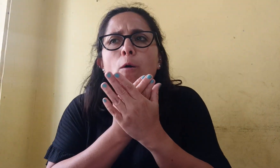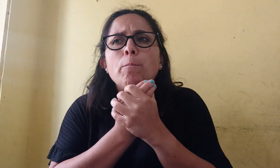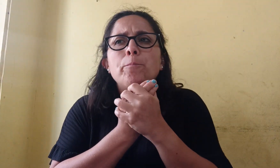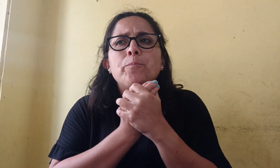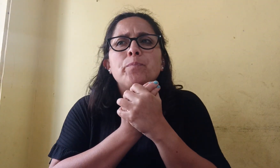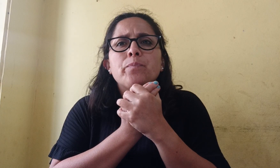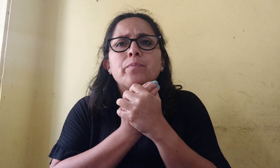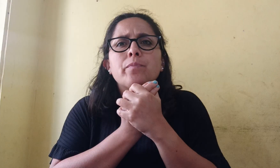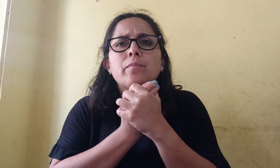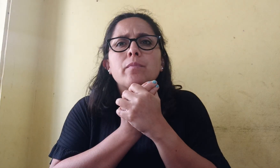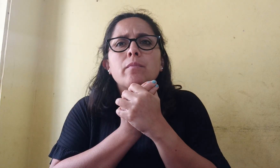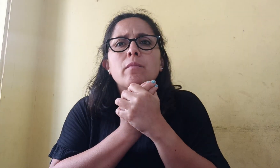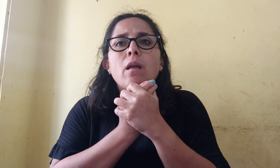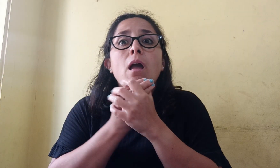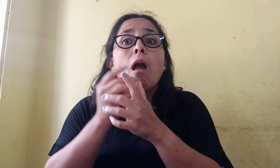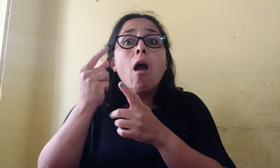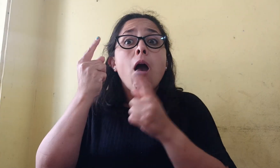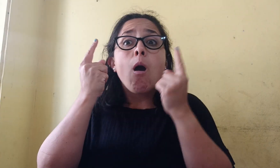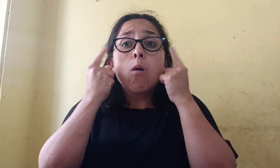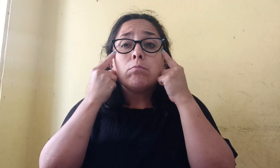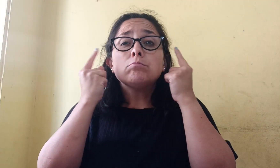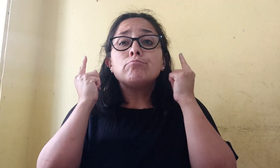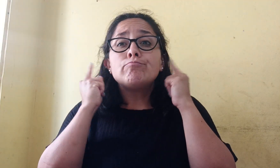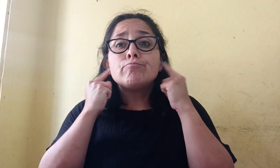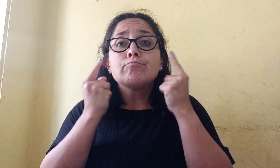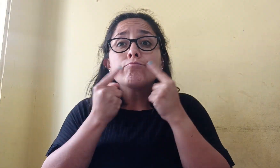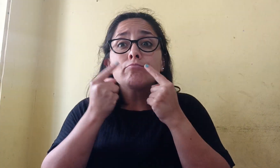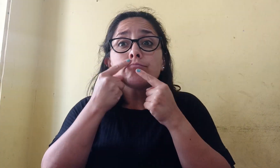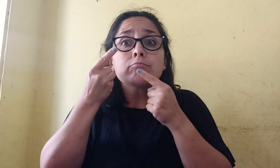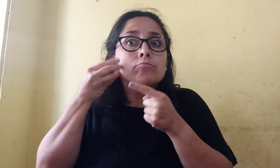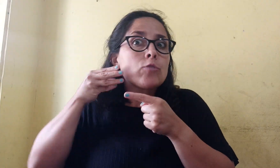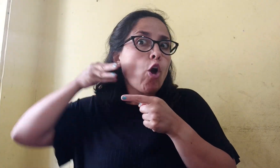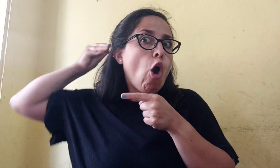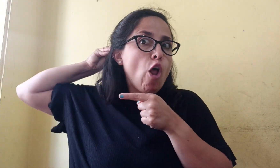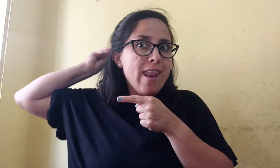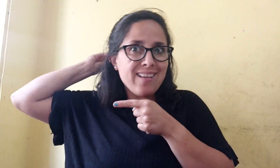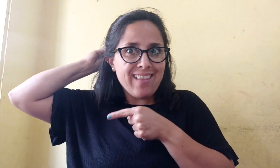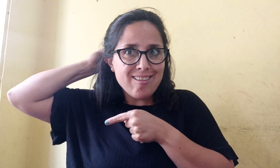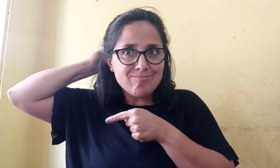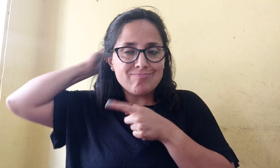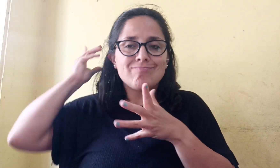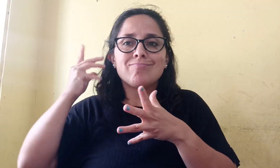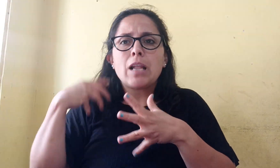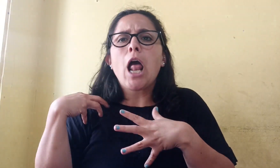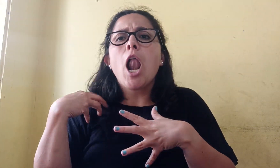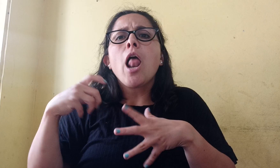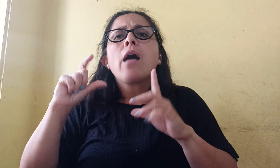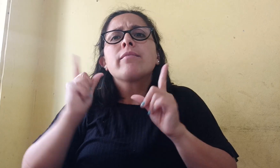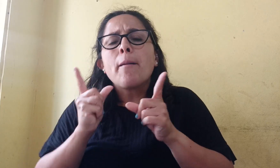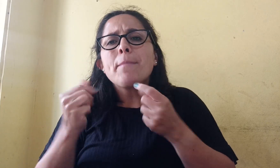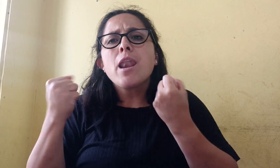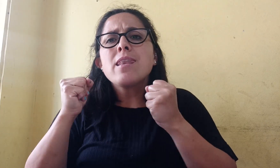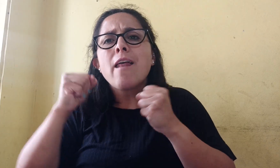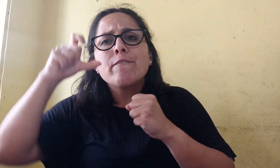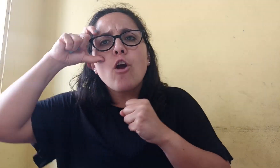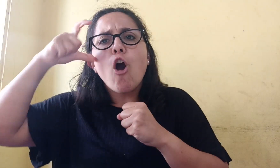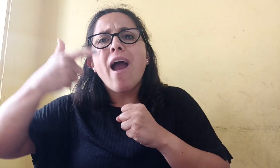los órganos de los sentidos con el encéfalo. Los nervios espinales, que están a cada uno de los lados de la